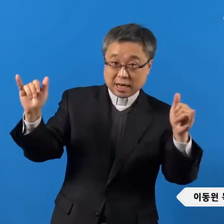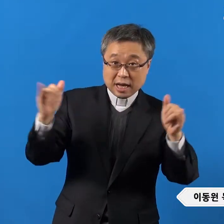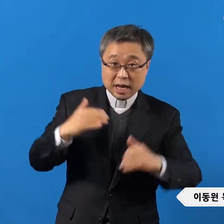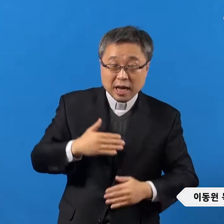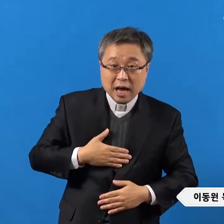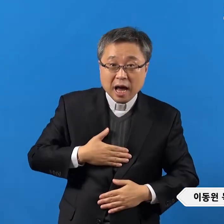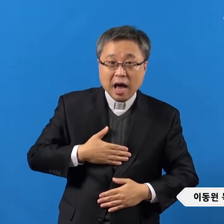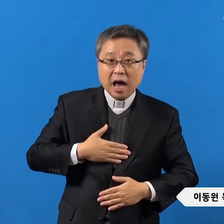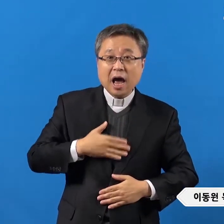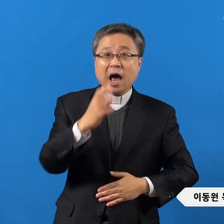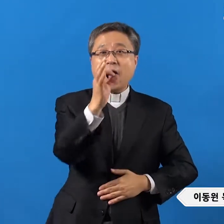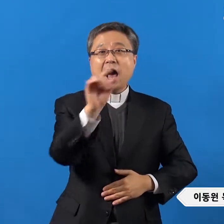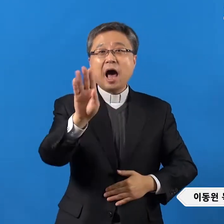왕과 더불어 싸우다가